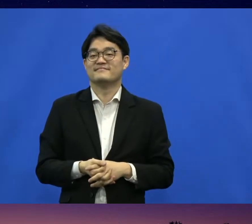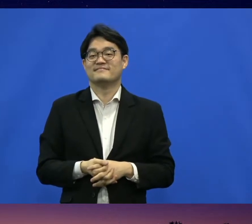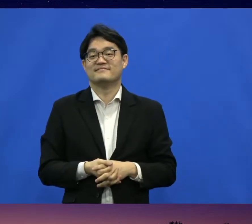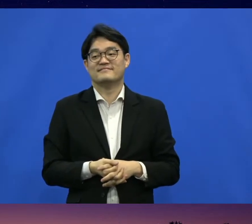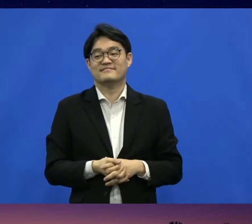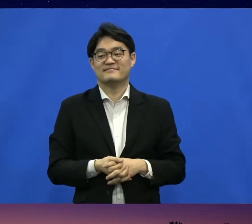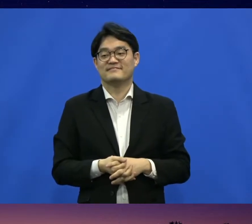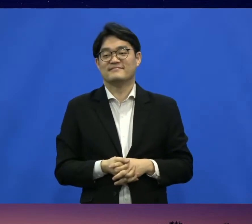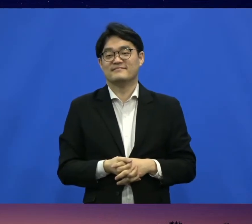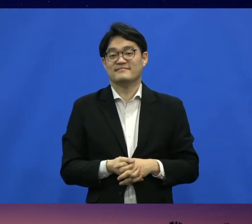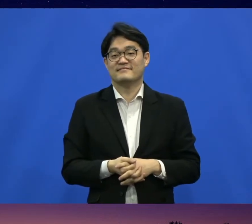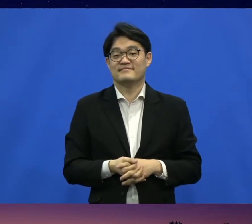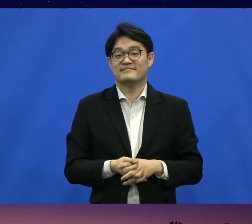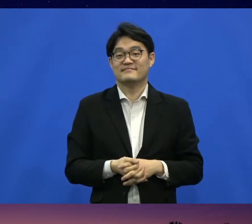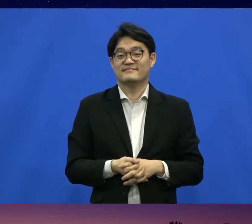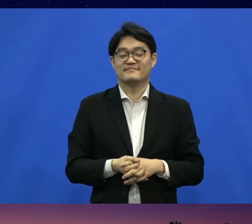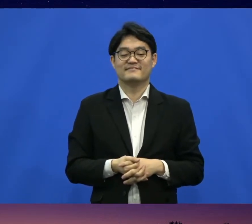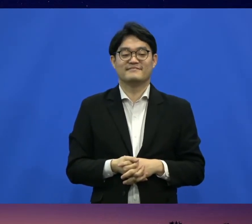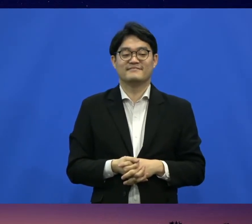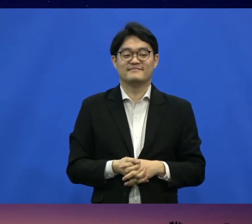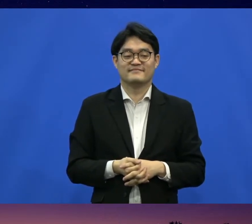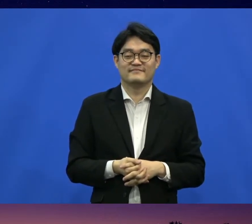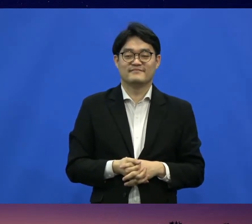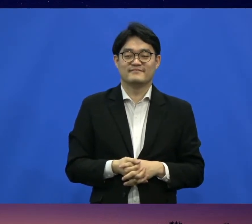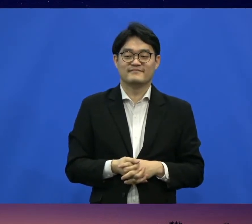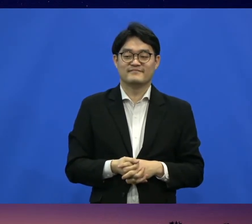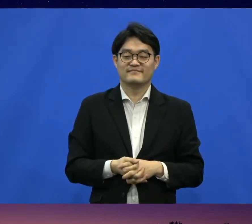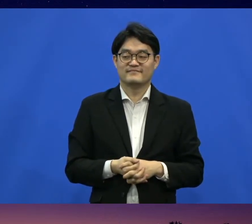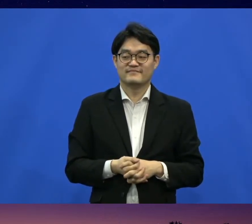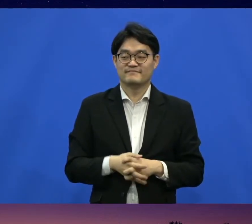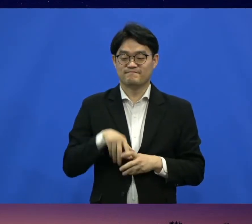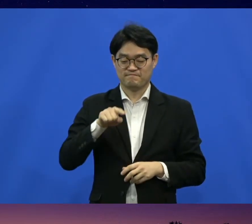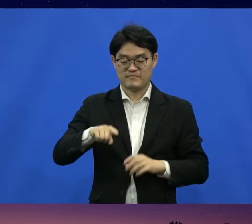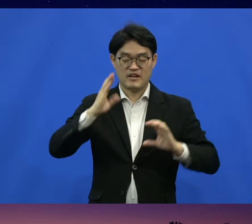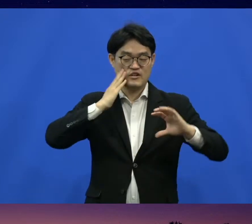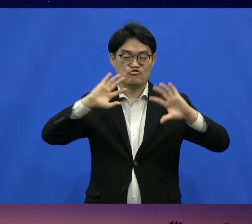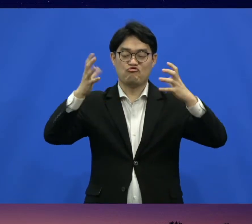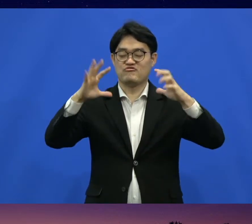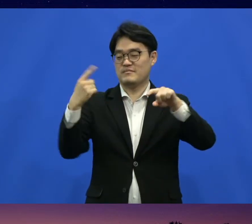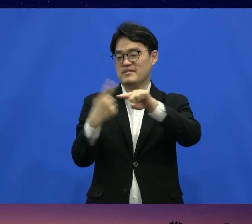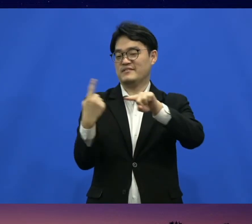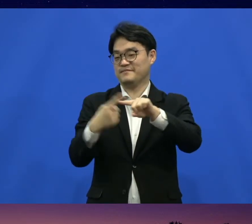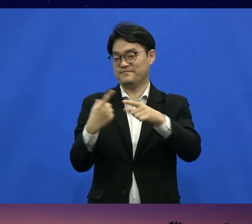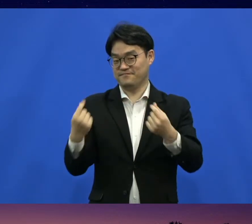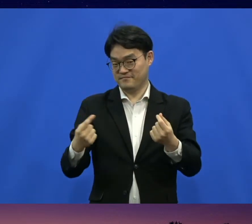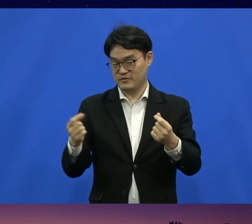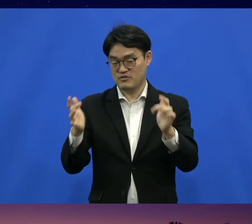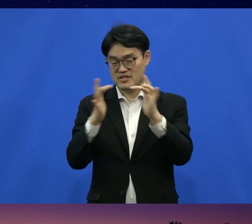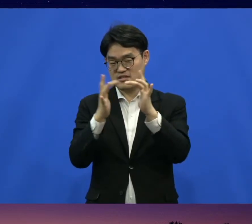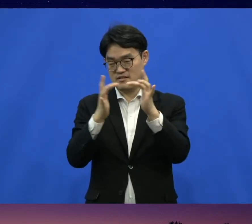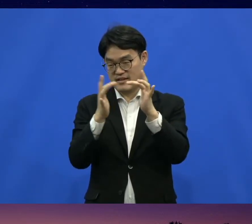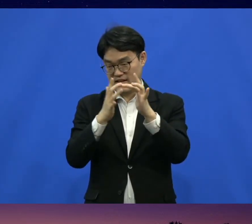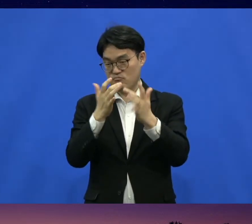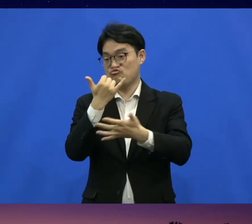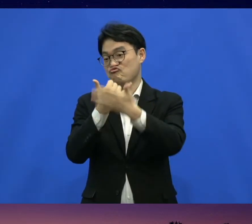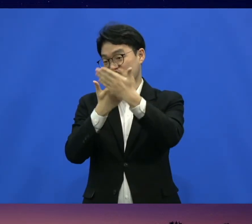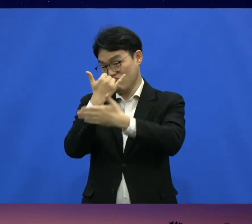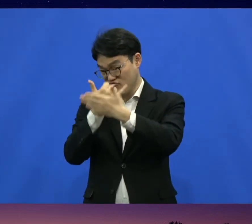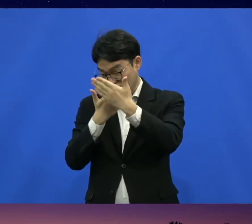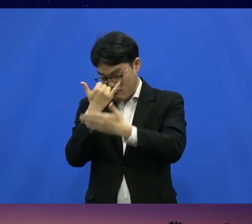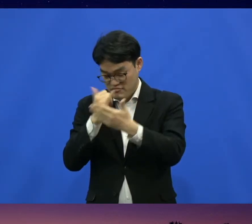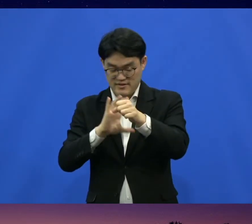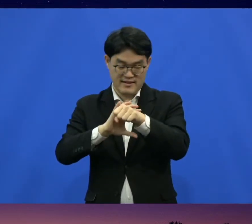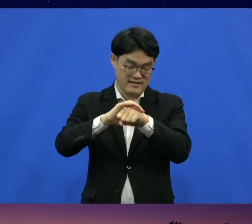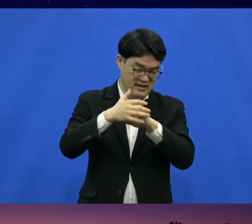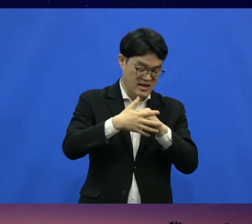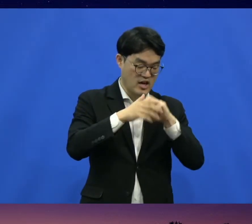네, 아이고, 진짜 뭐 여기가 천국 같아요. 저 우리 그 온라인으로 또 듣는 뭐 세계 곳곳에